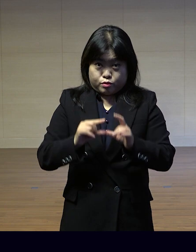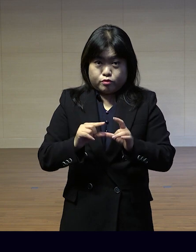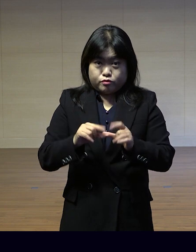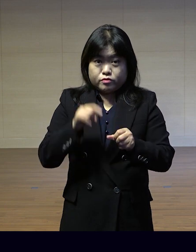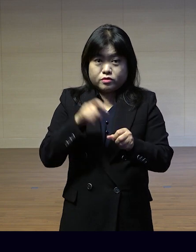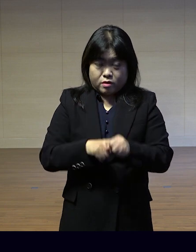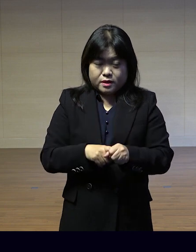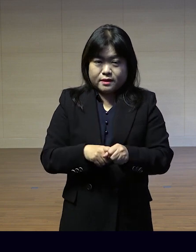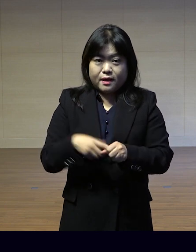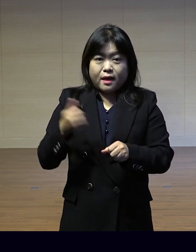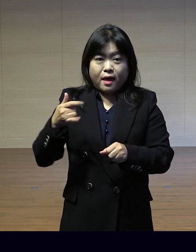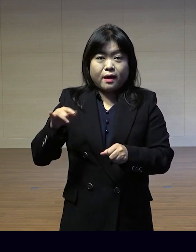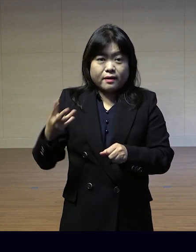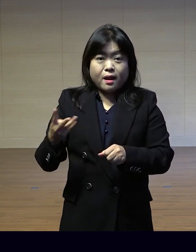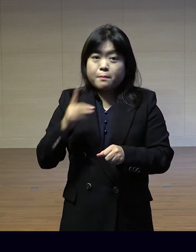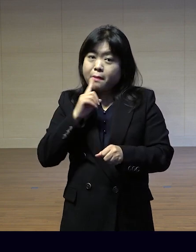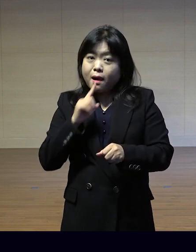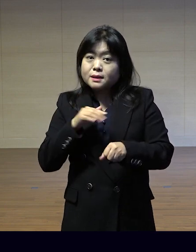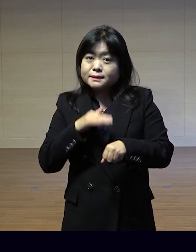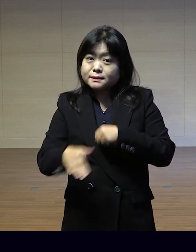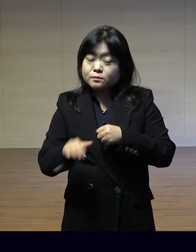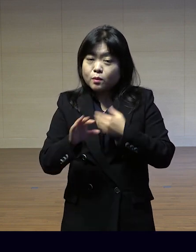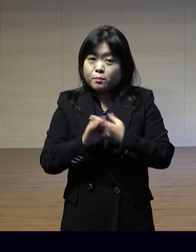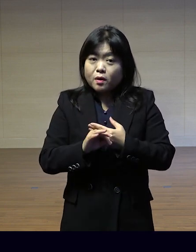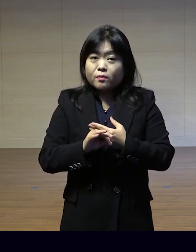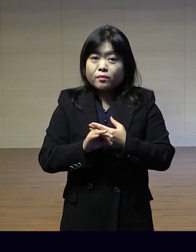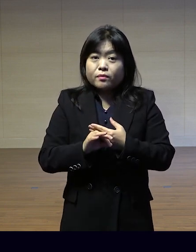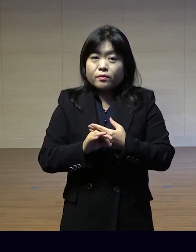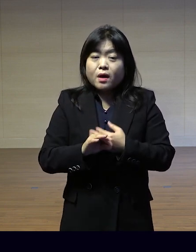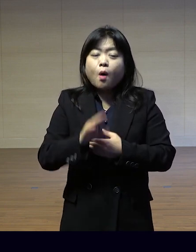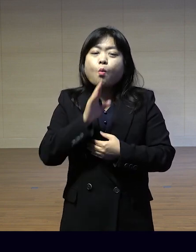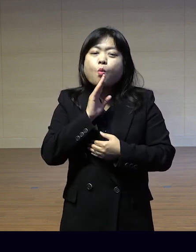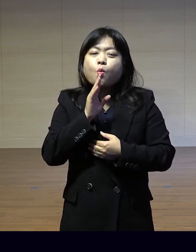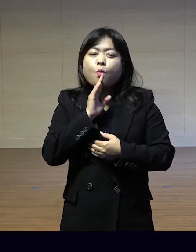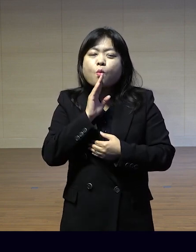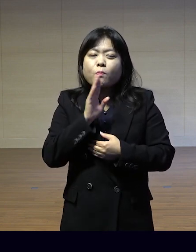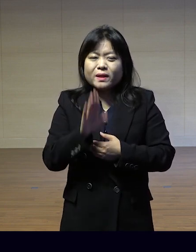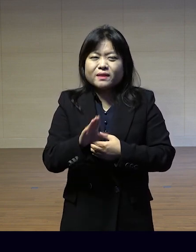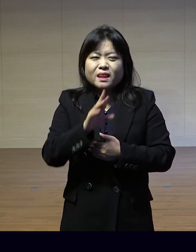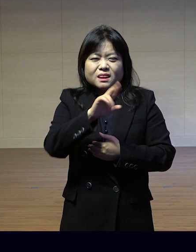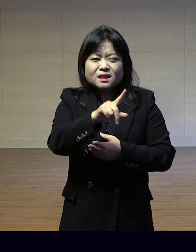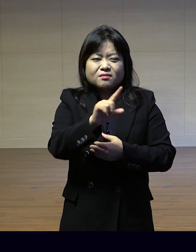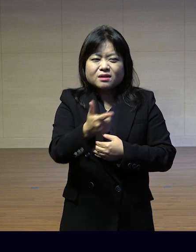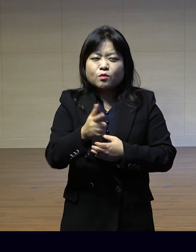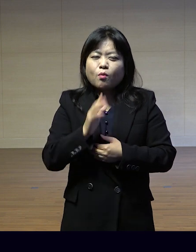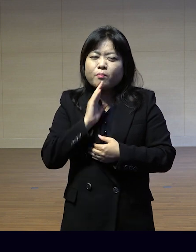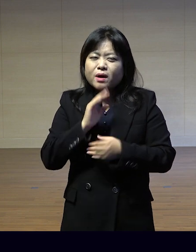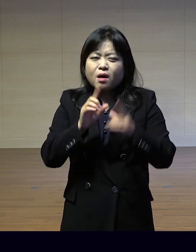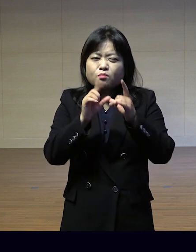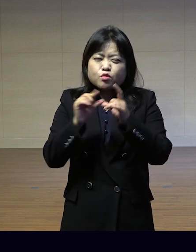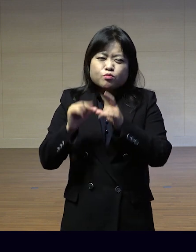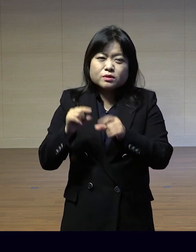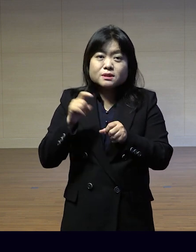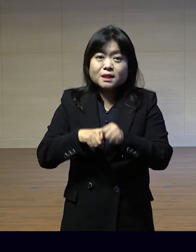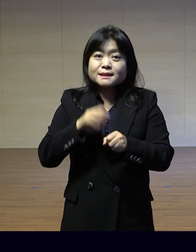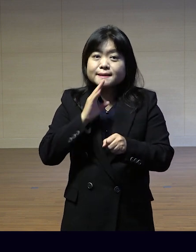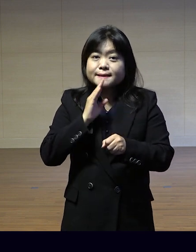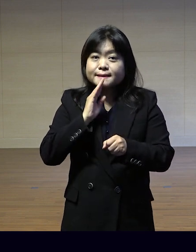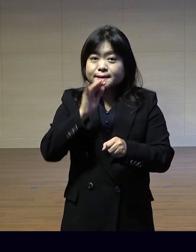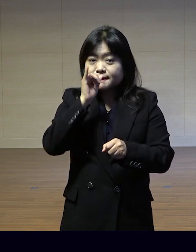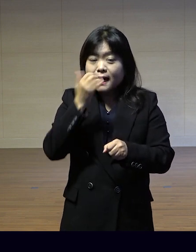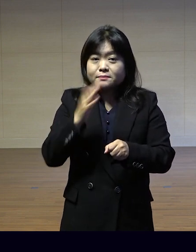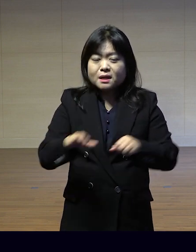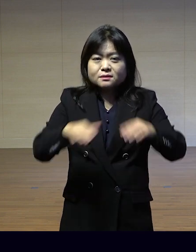대로 해결의 용어로 일리 있고 옳기는 하다. 각각 부분적인 진실은 있다. 그러나